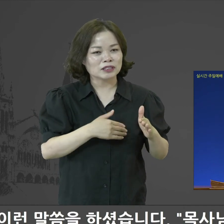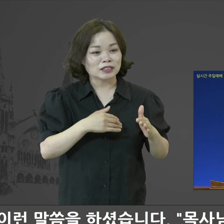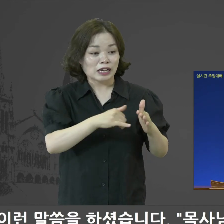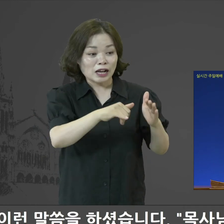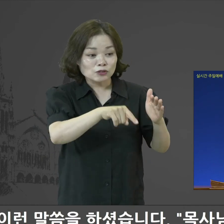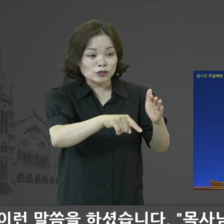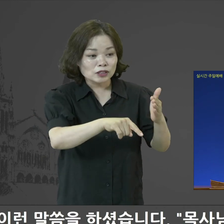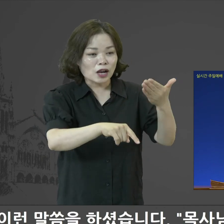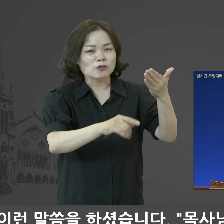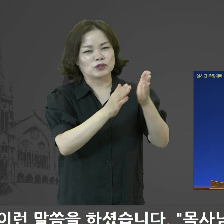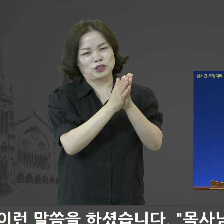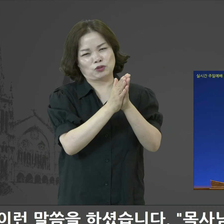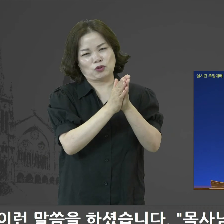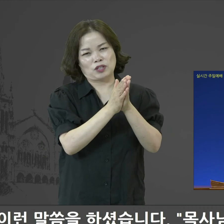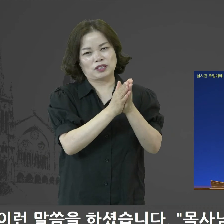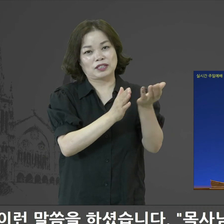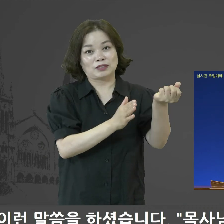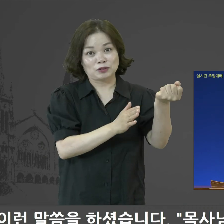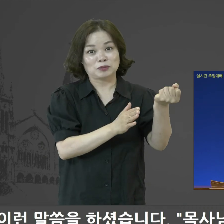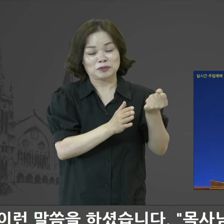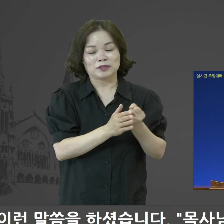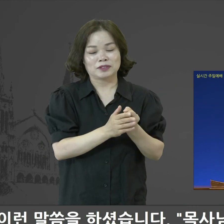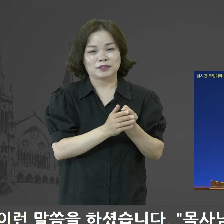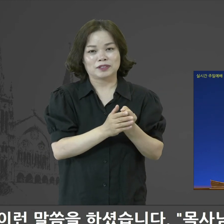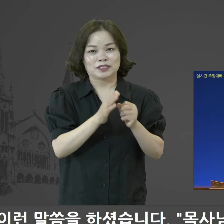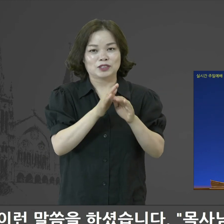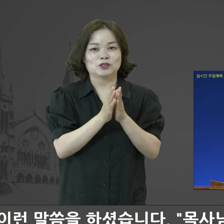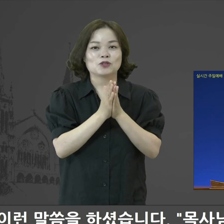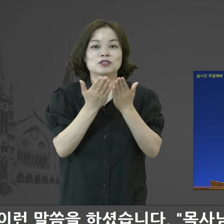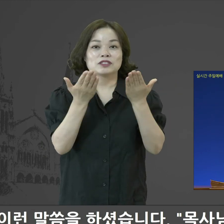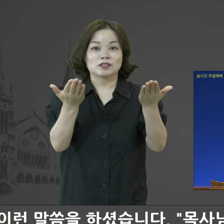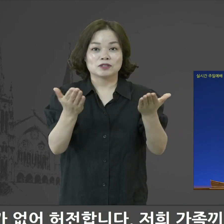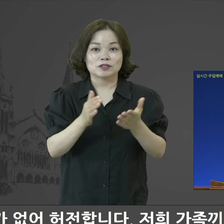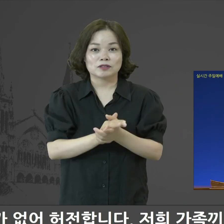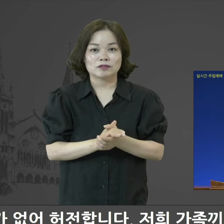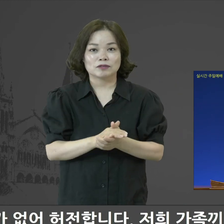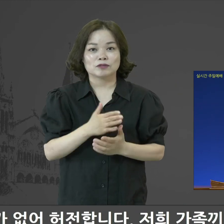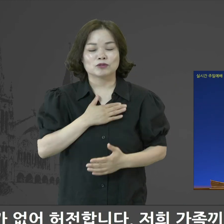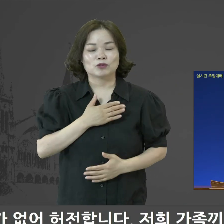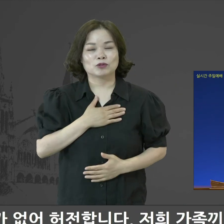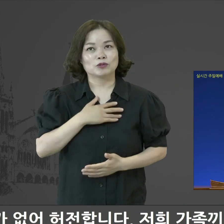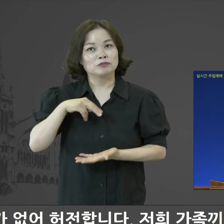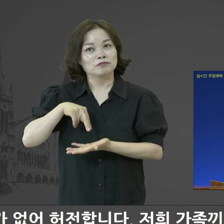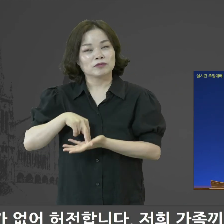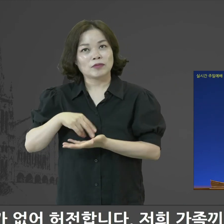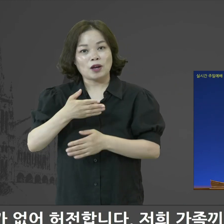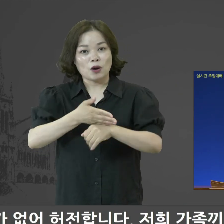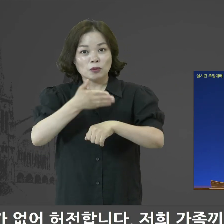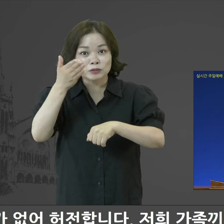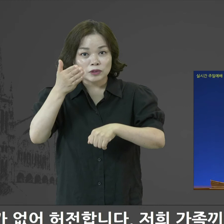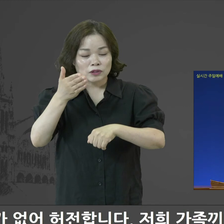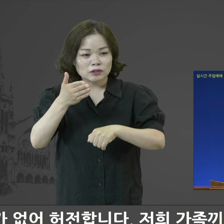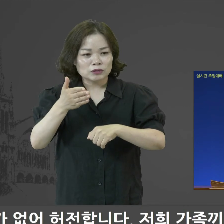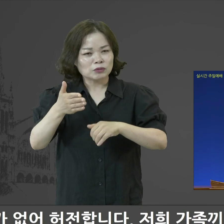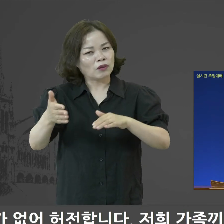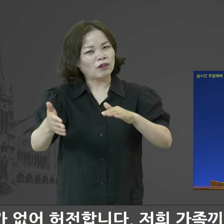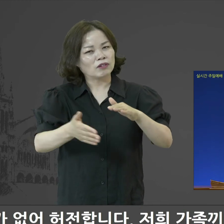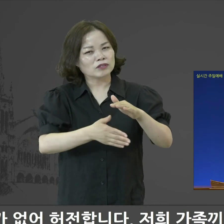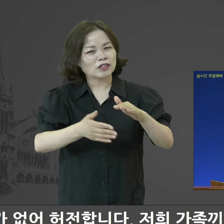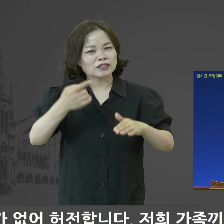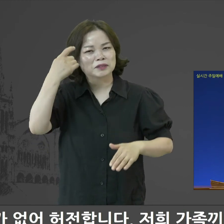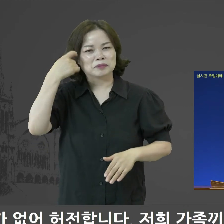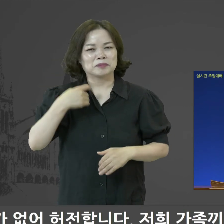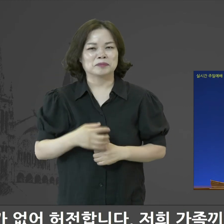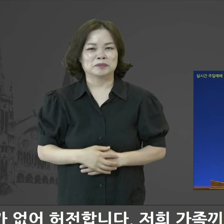가족끼리 9시에 기도했습니다. 그런 얘기를 하셨어요. 저도 좀 그렇더라고요. 9시가 되니까 좀